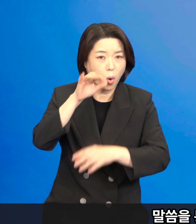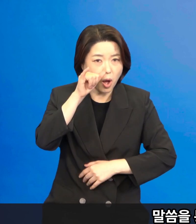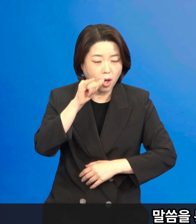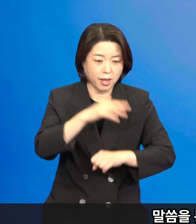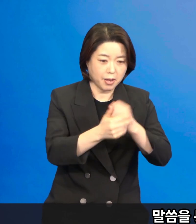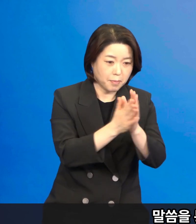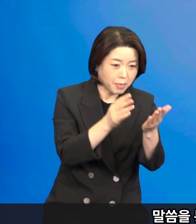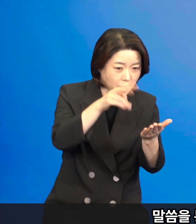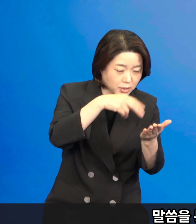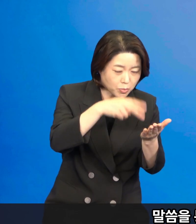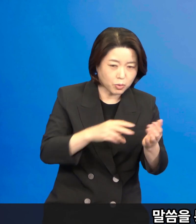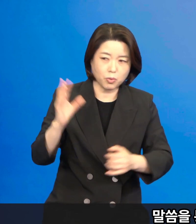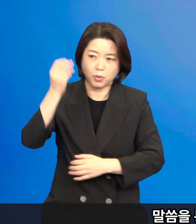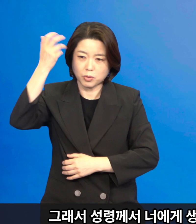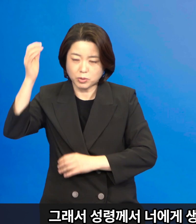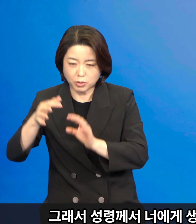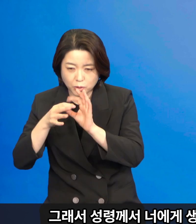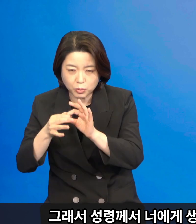성령을 통해서.